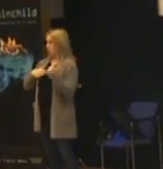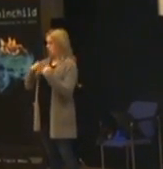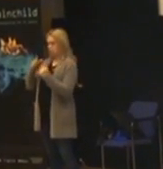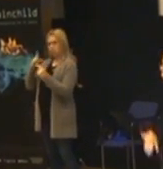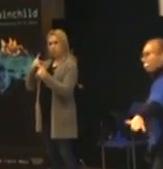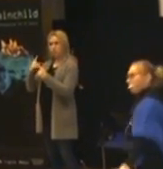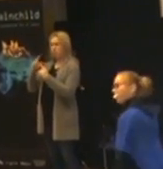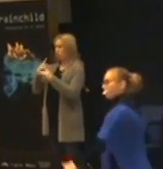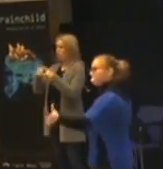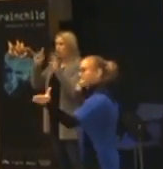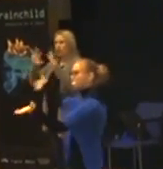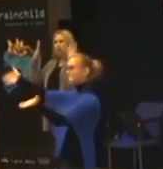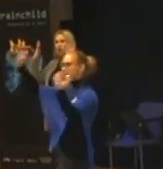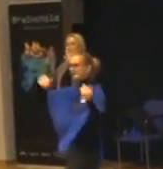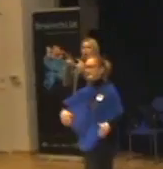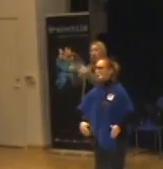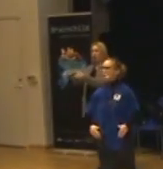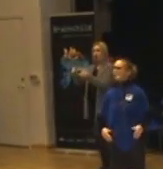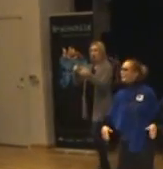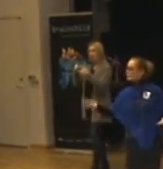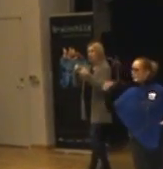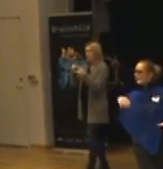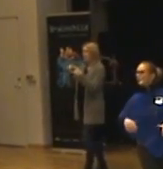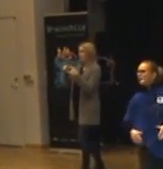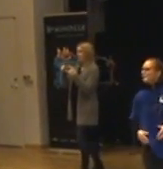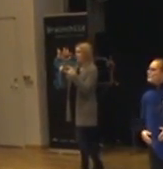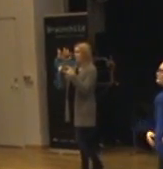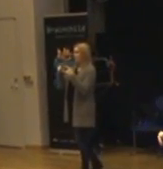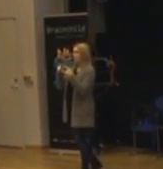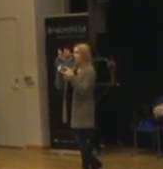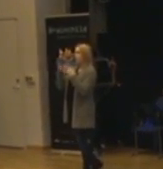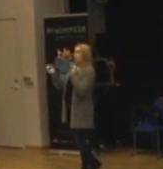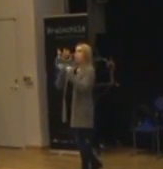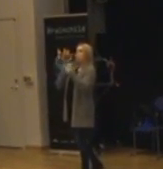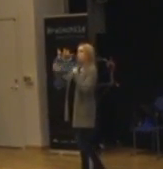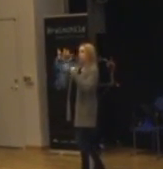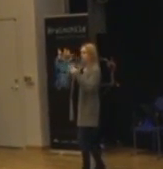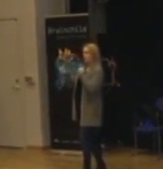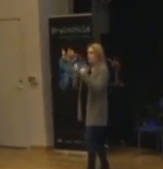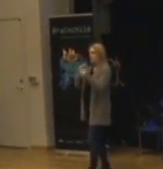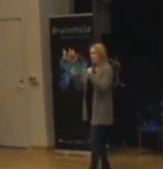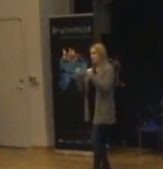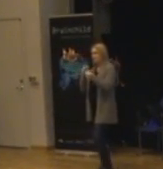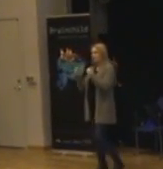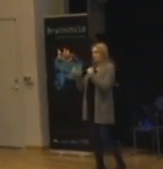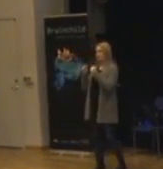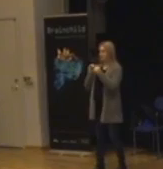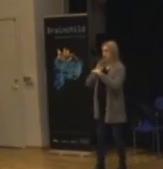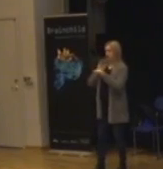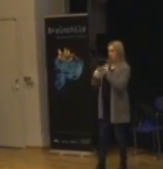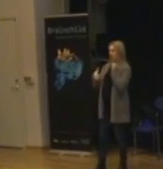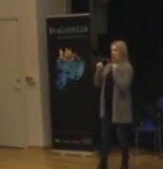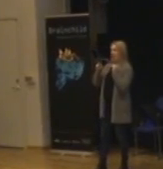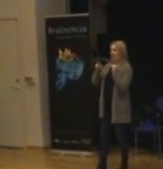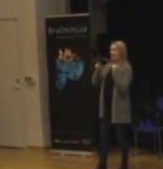Han studsar och far. Det är liksom in i rummet. Och om han har en sån där extra rolig dag så studsar han lite på